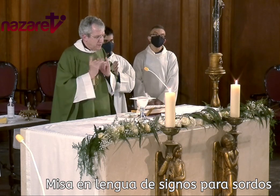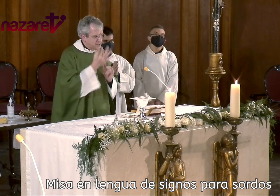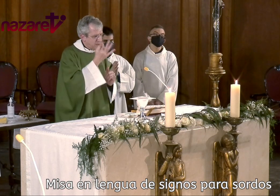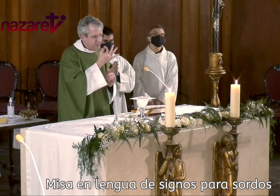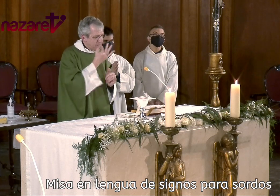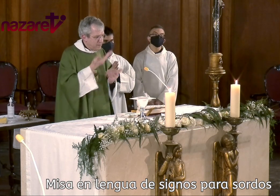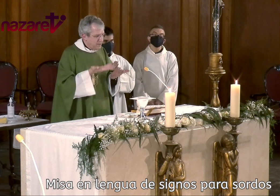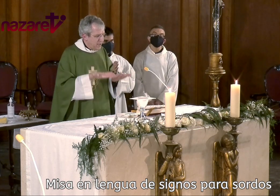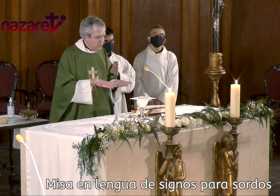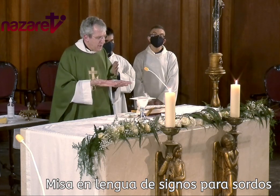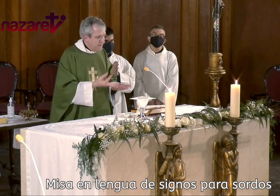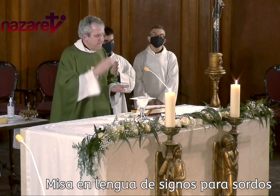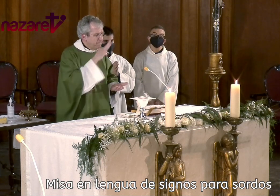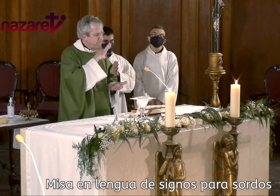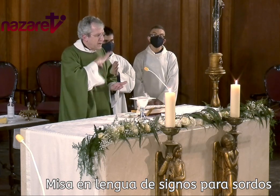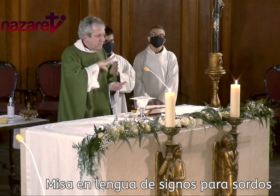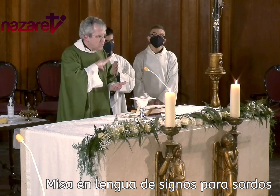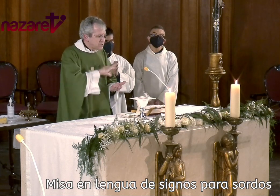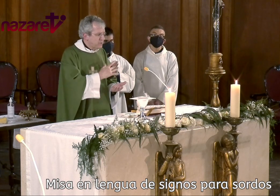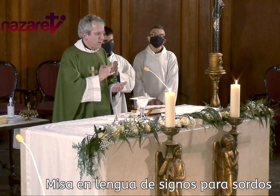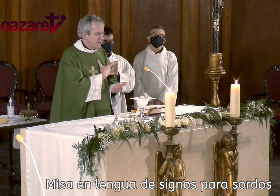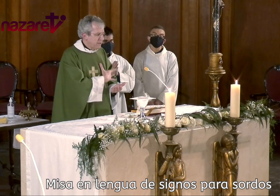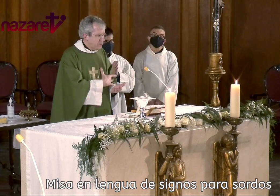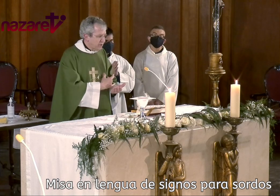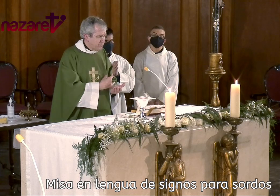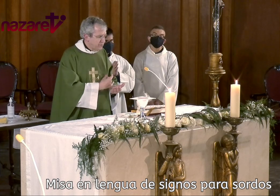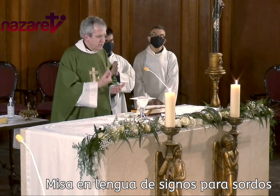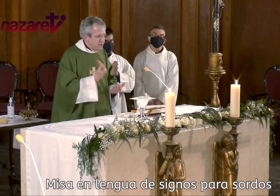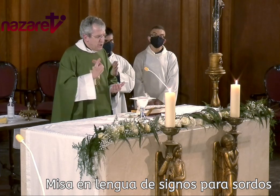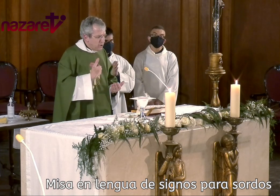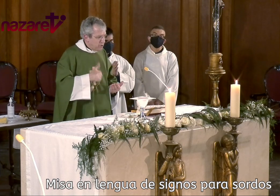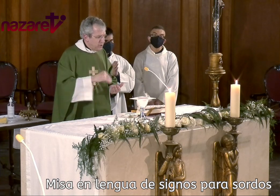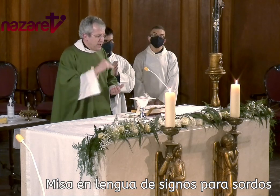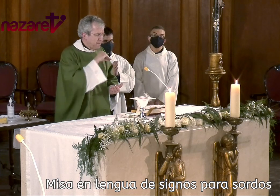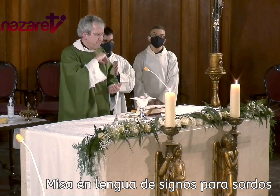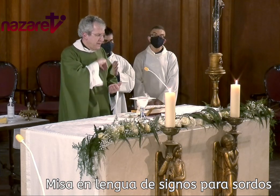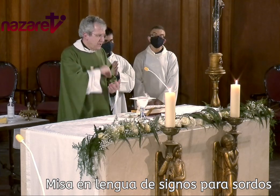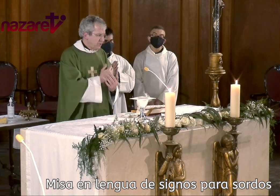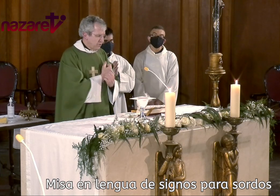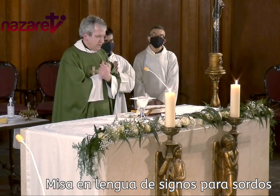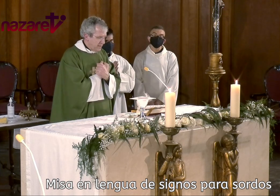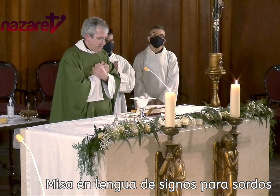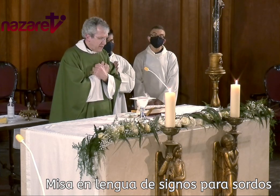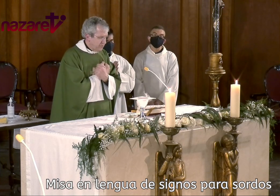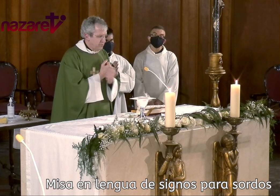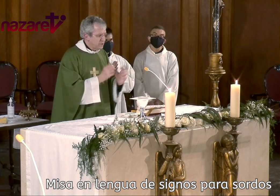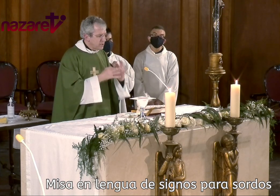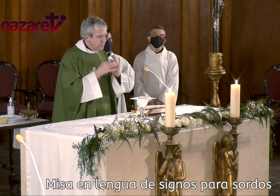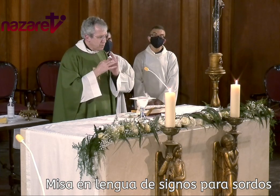sacramentalmente ahora ven al menos espiritualmente a mi corazón como ya ha venido te abrazo y me un a